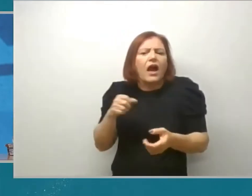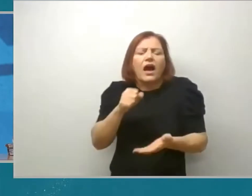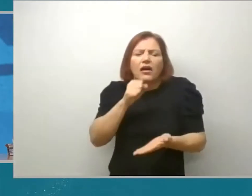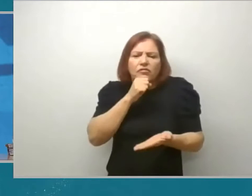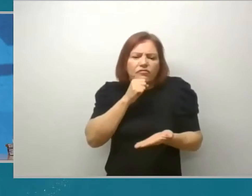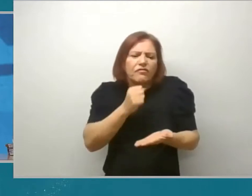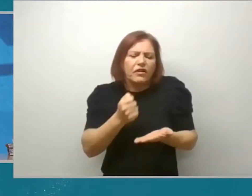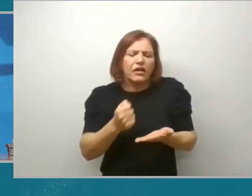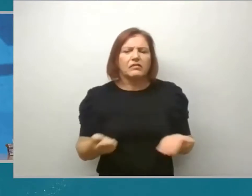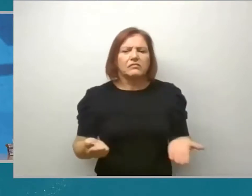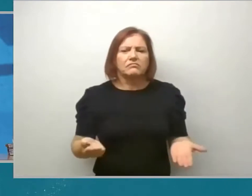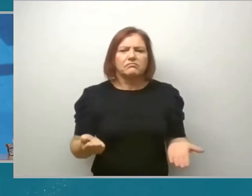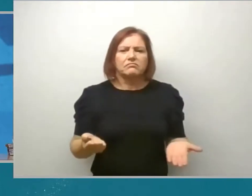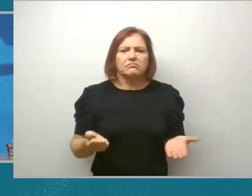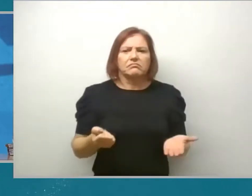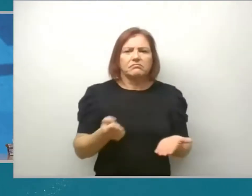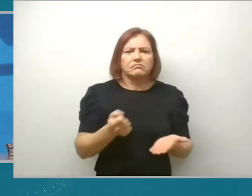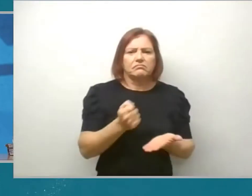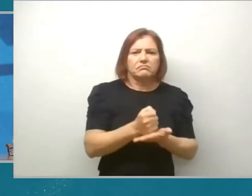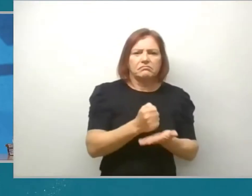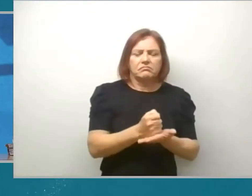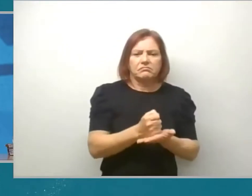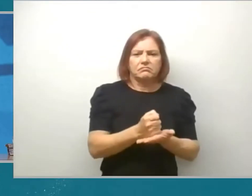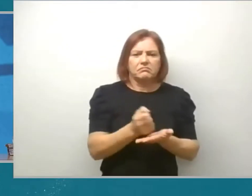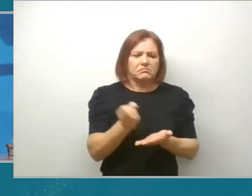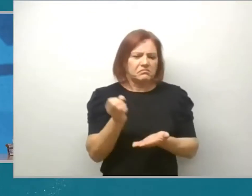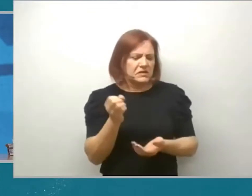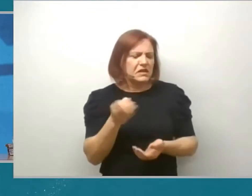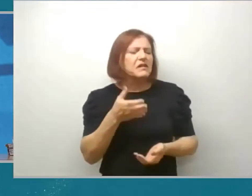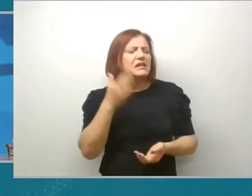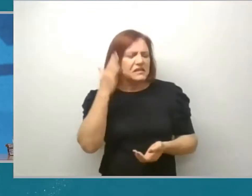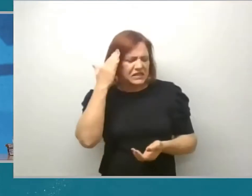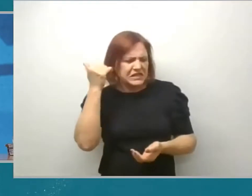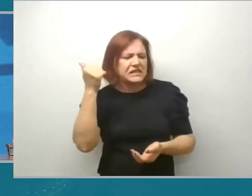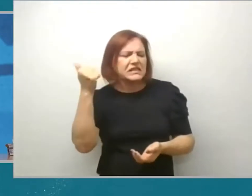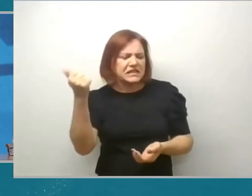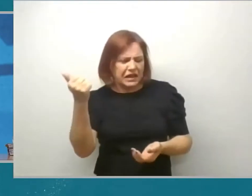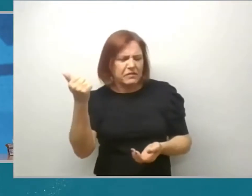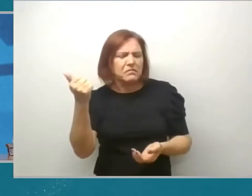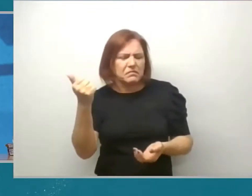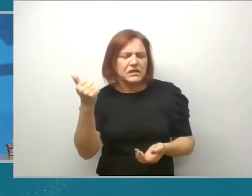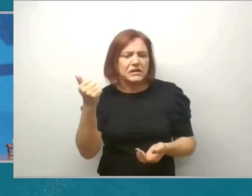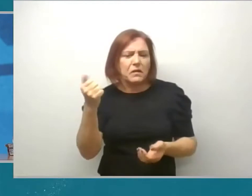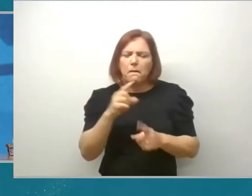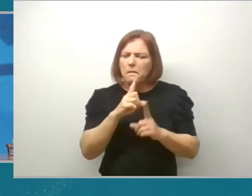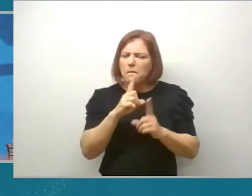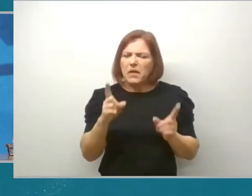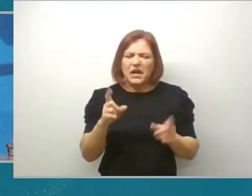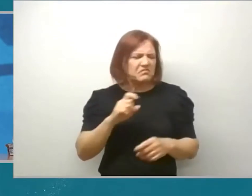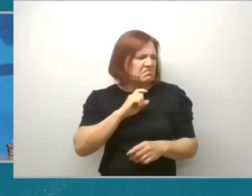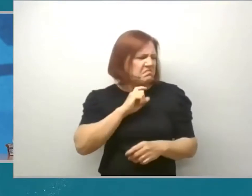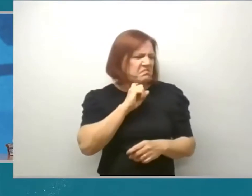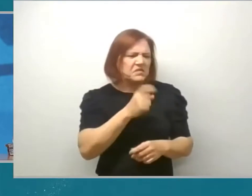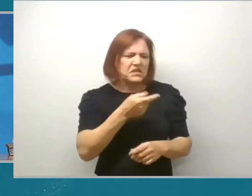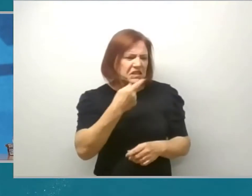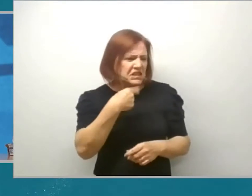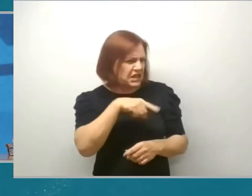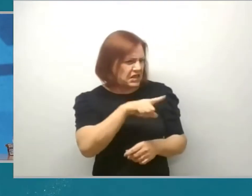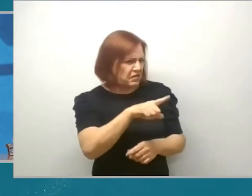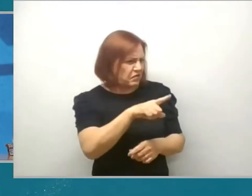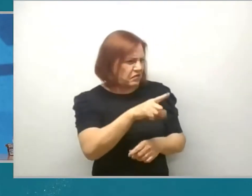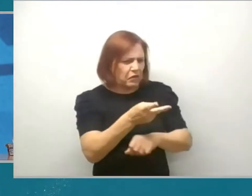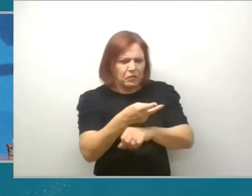cor, irmão. Sabiam. Mas ninguém foi atrás do Senhor para adorá-lo. Isso